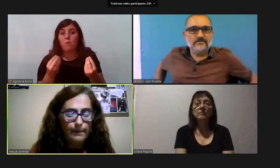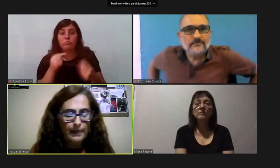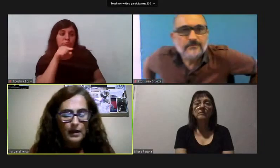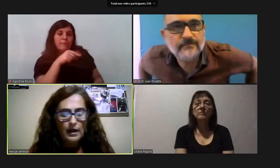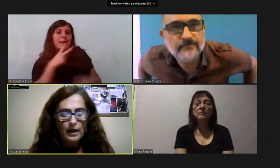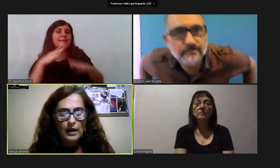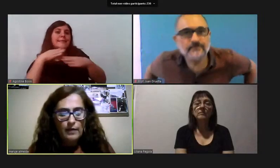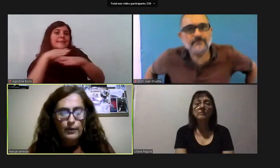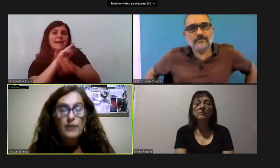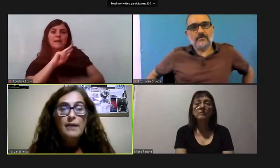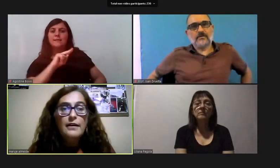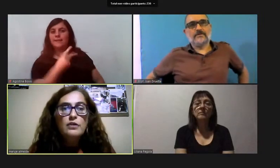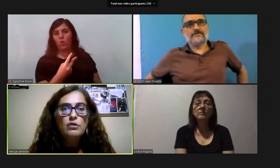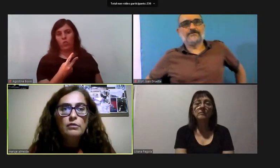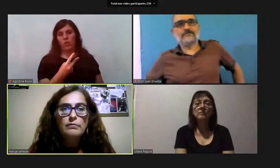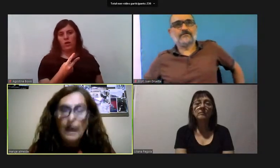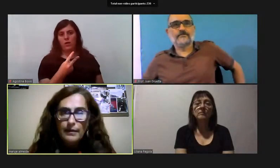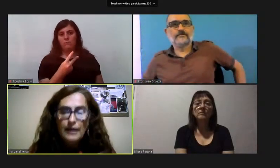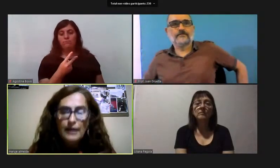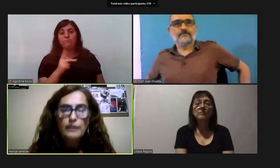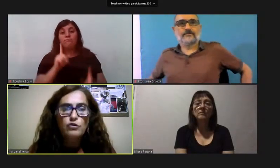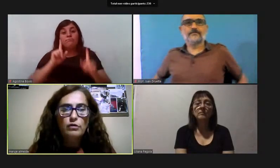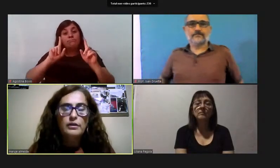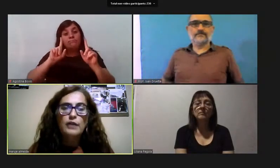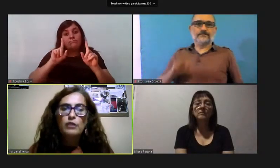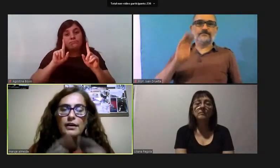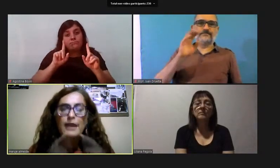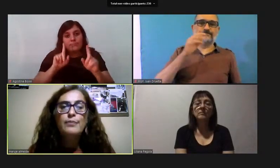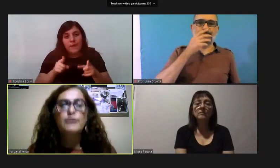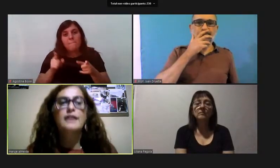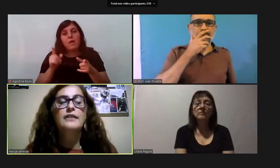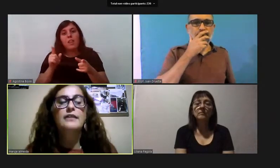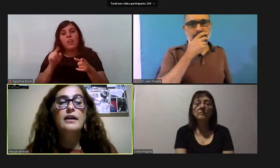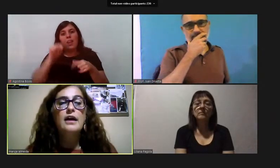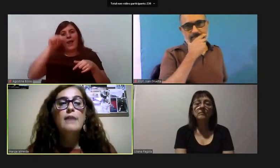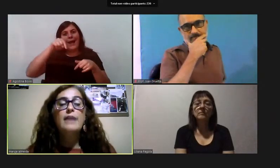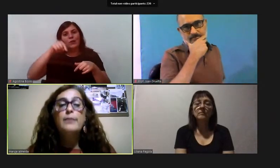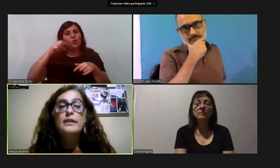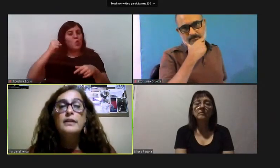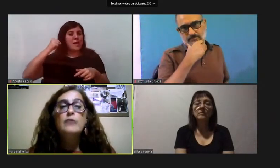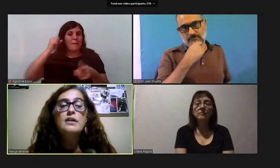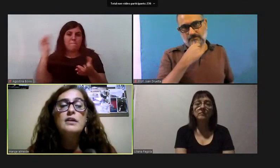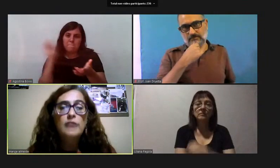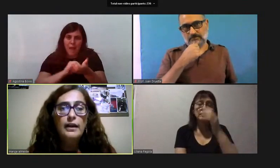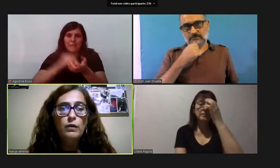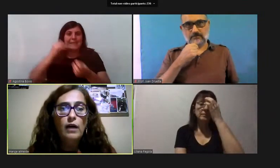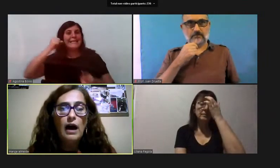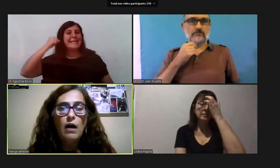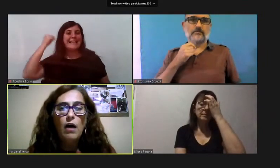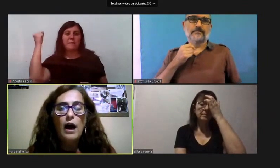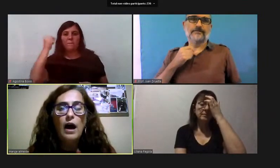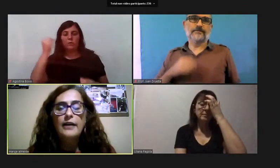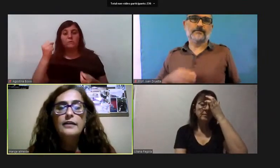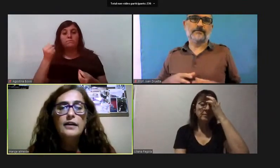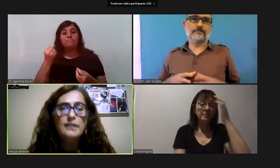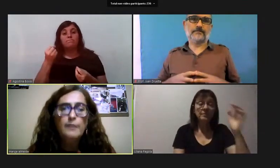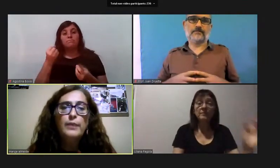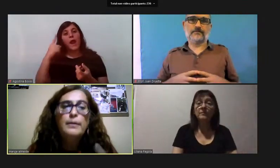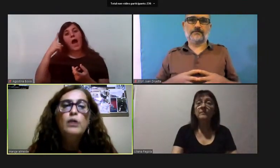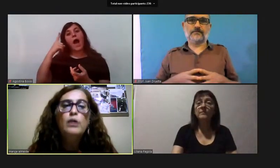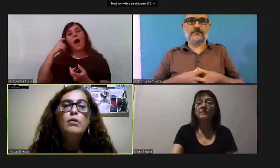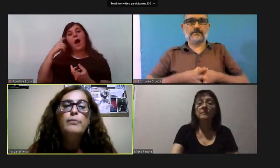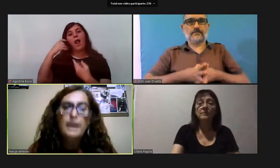lengua. Pero además de eso, y esto es re importante, para aprender una segunda lengua, alguien tiene que